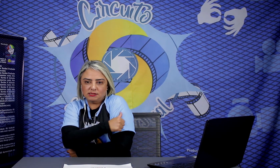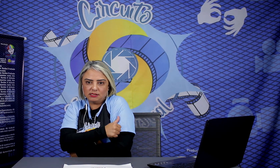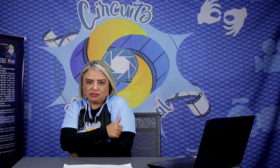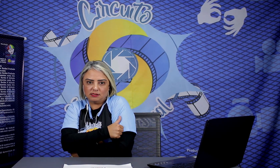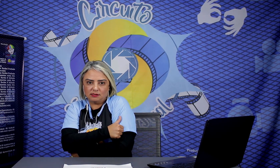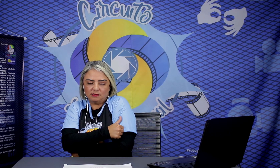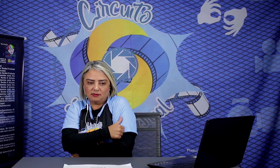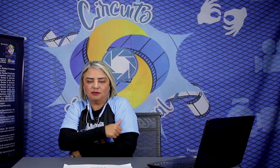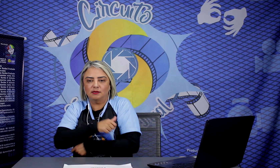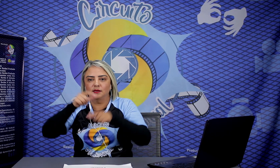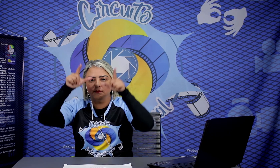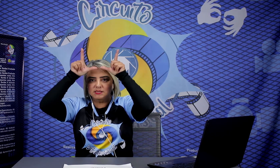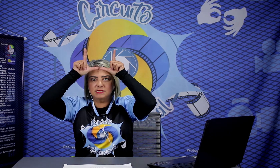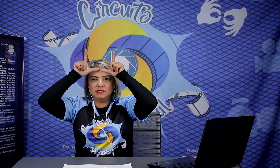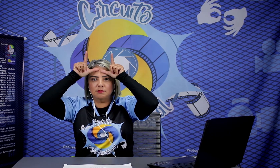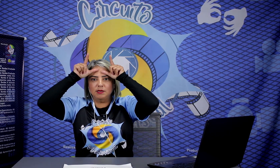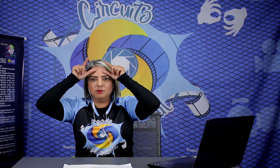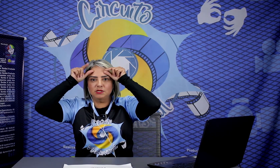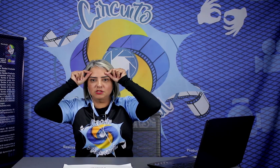aqui. Mas esse aqui é bem bonitinho.